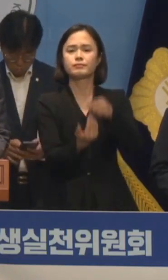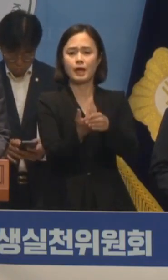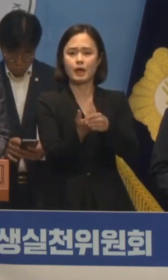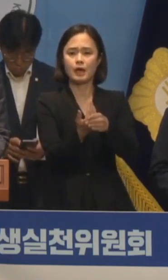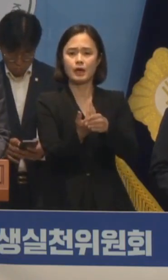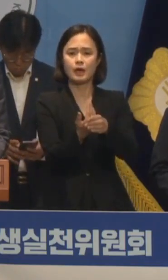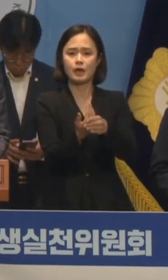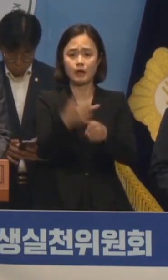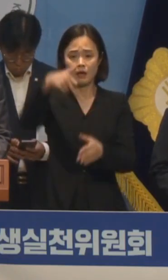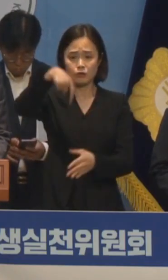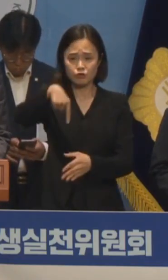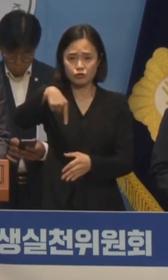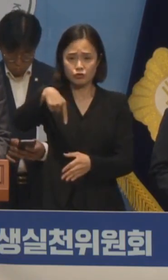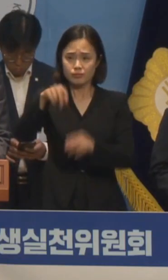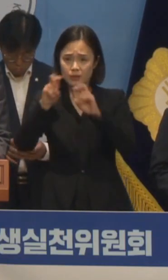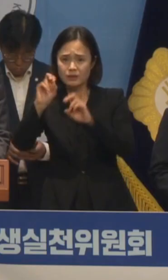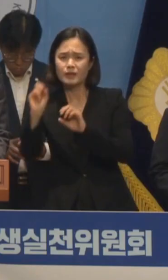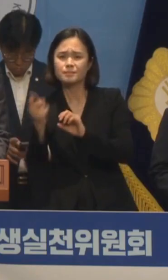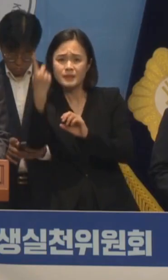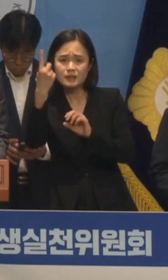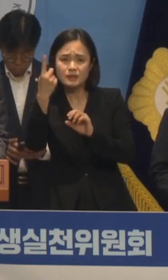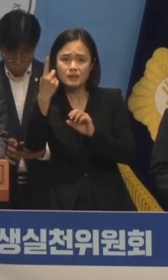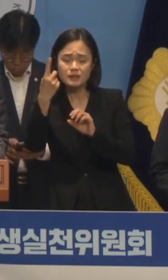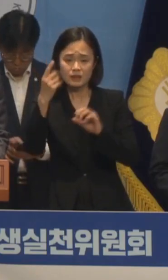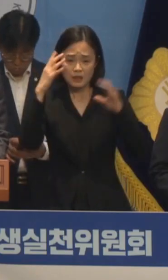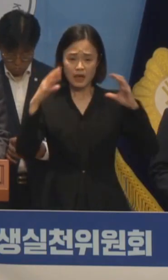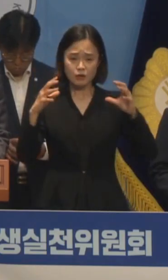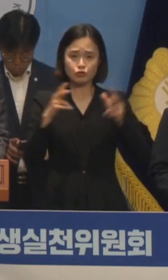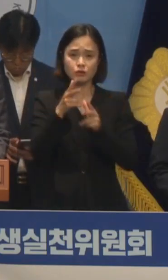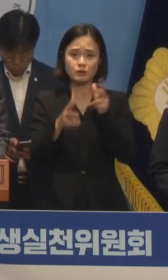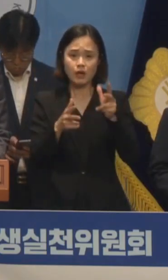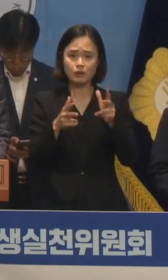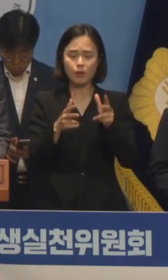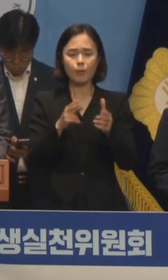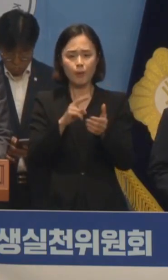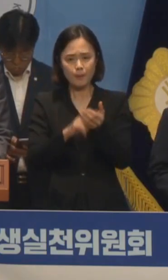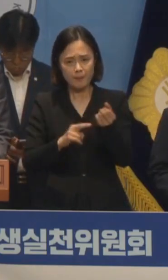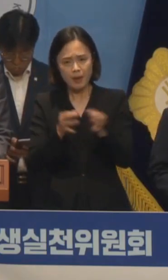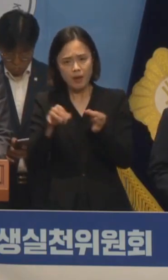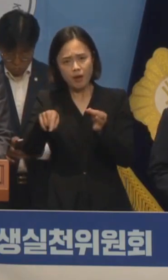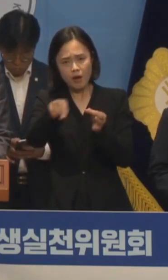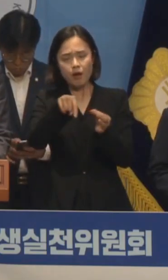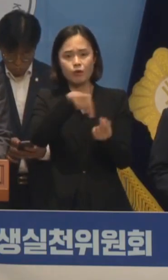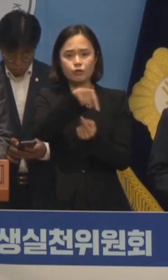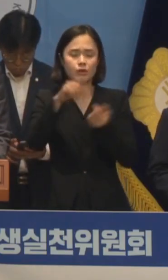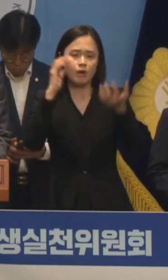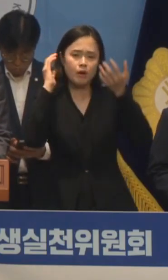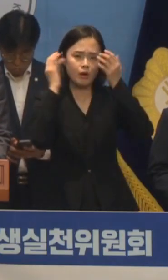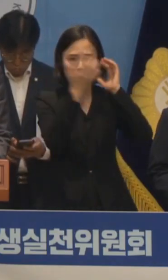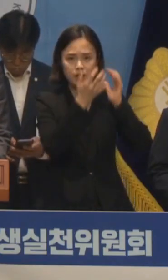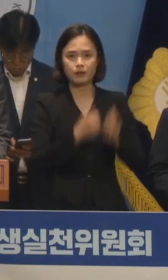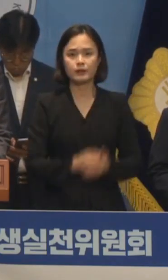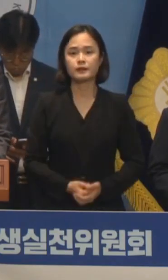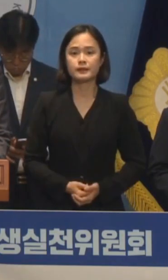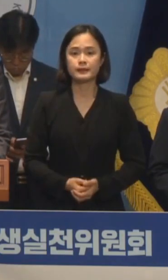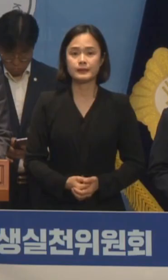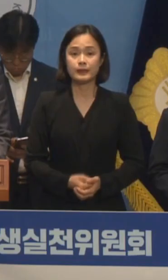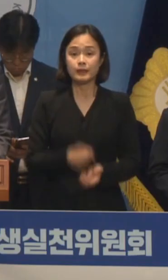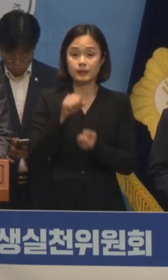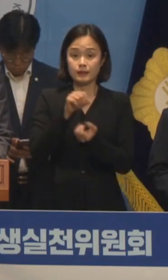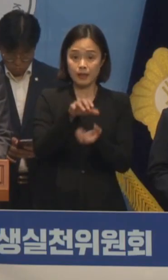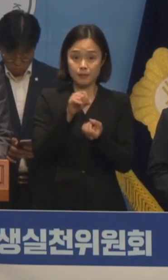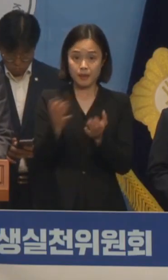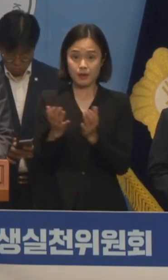행위가 우리 사회에 어떤 큰 피해를 입혔느냐를 단적으로 보여줬던 사건이기도 합니다. 또 하나는 이제 택배 기사들의 경우에 있어서는